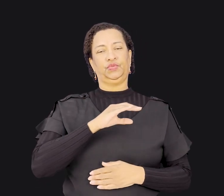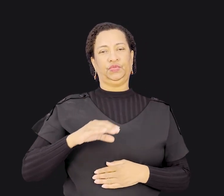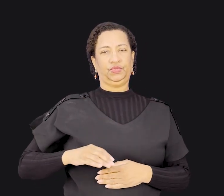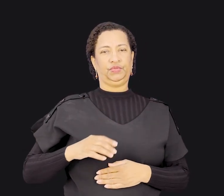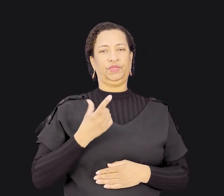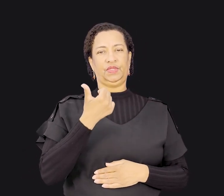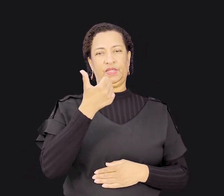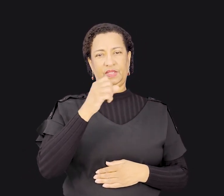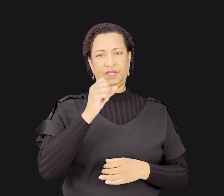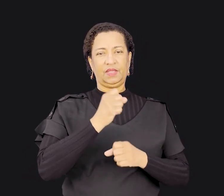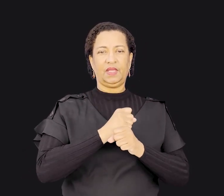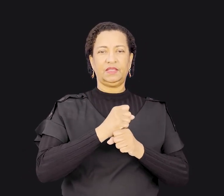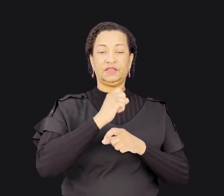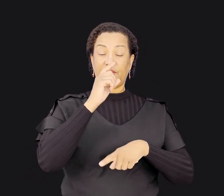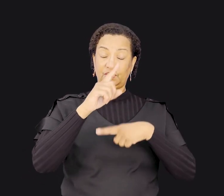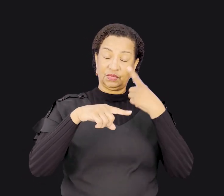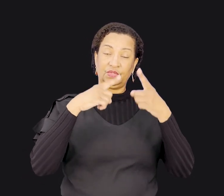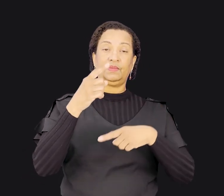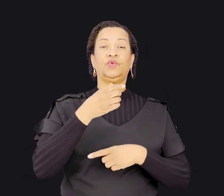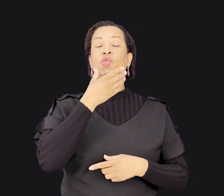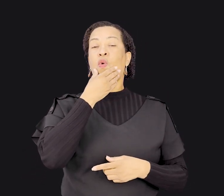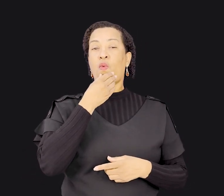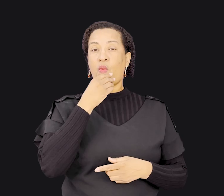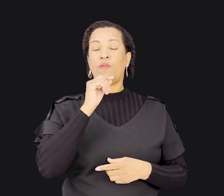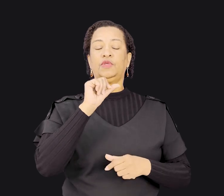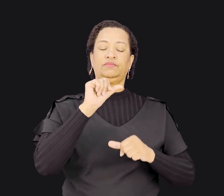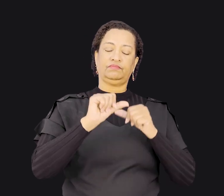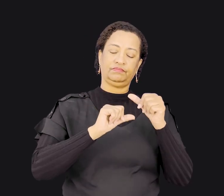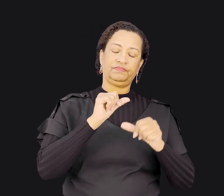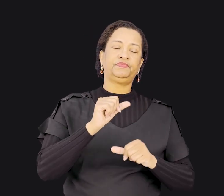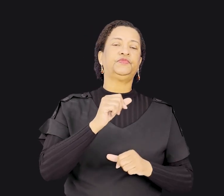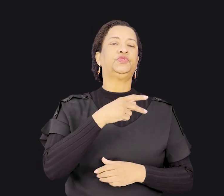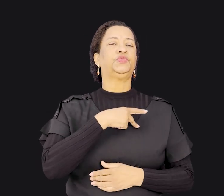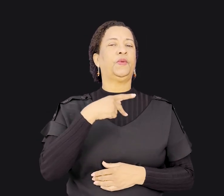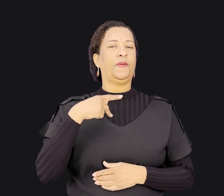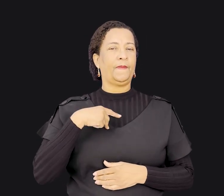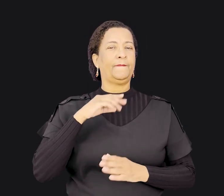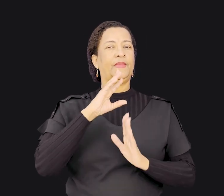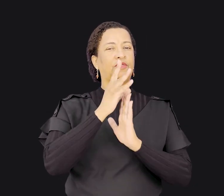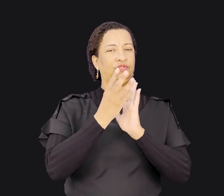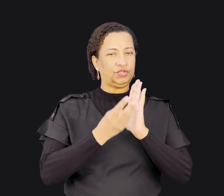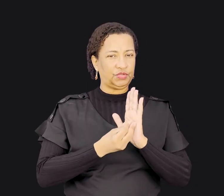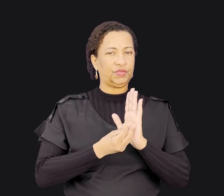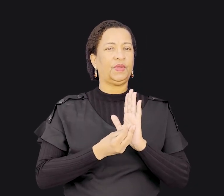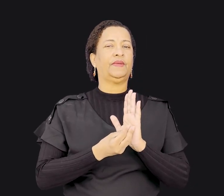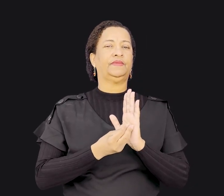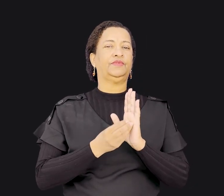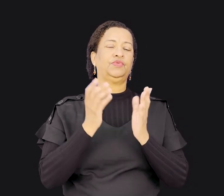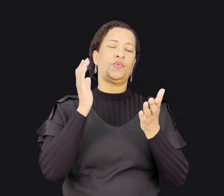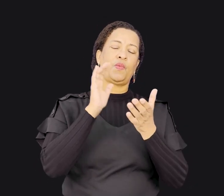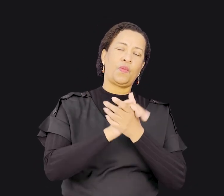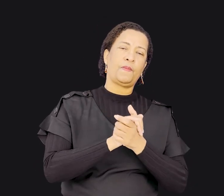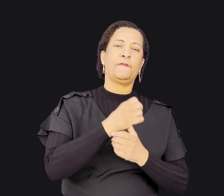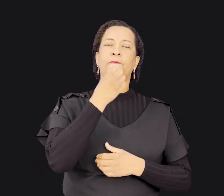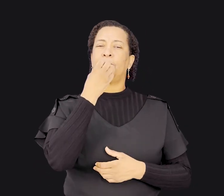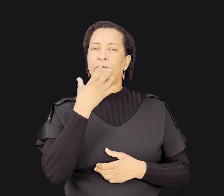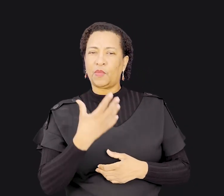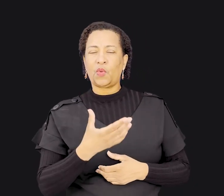10 anos mais tarde, esse homem se tornou pastor de uma igreja e um ótimo pai e marido. Tudo isso depois que